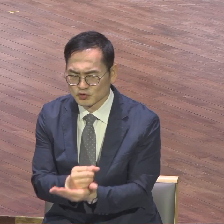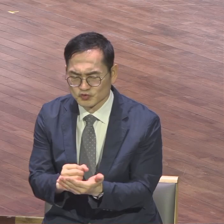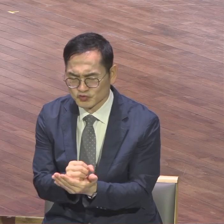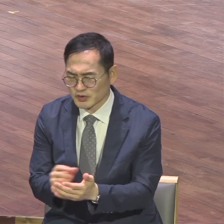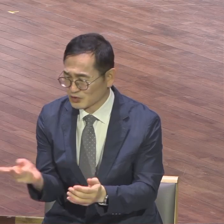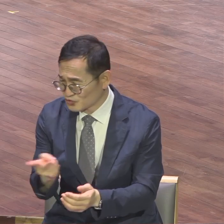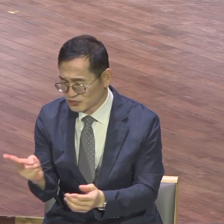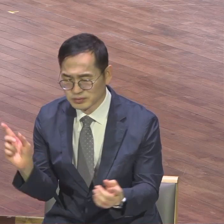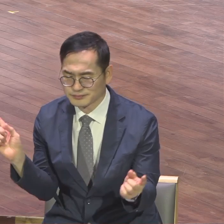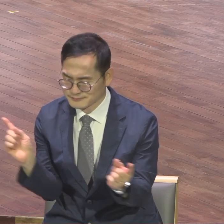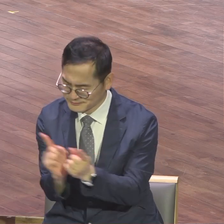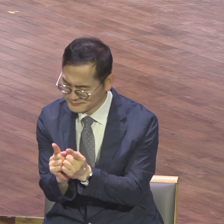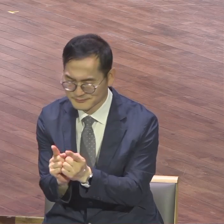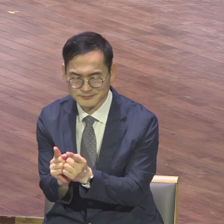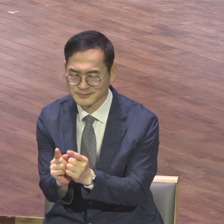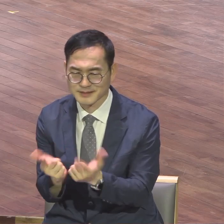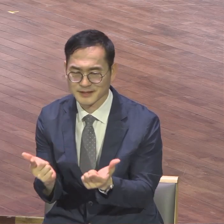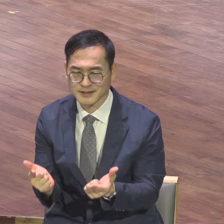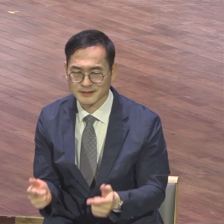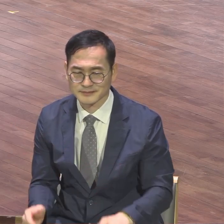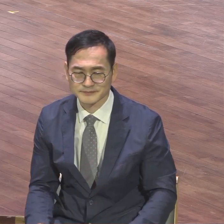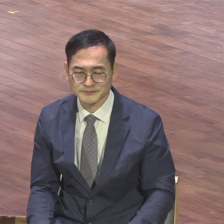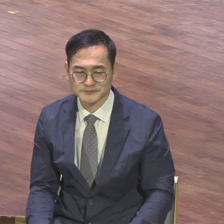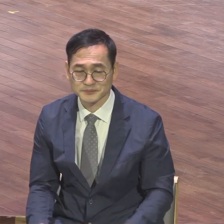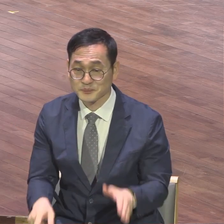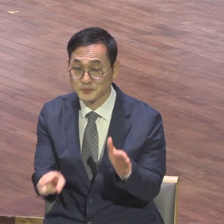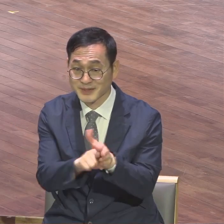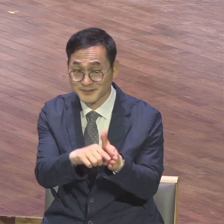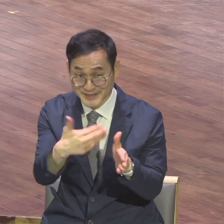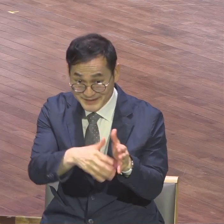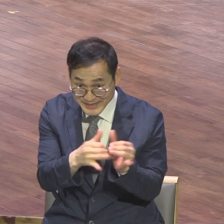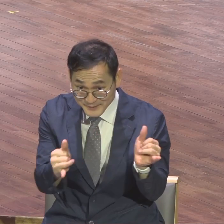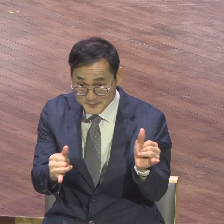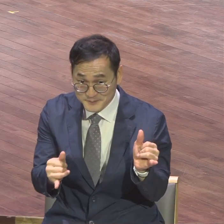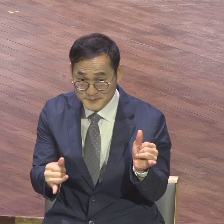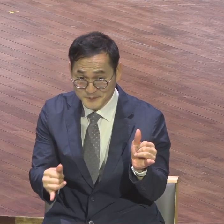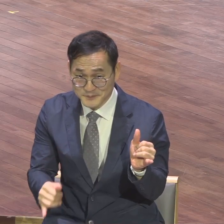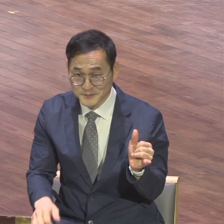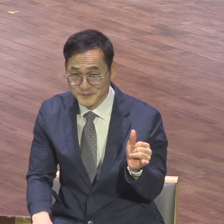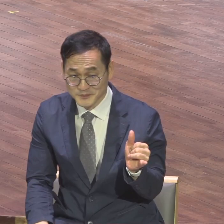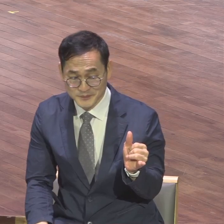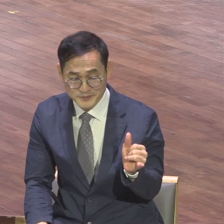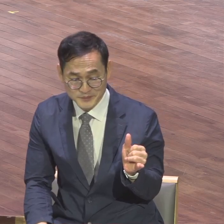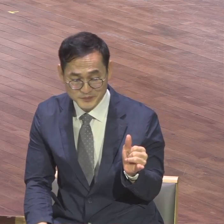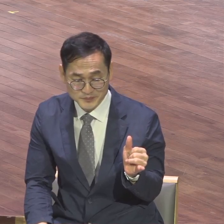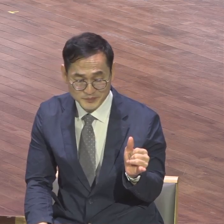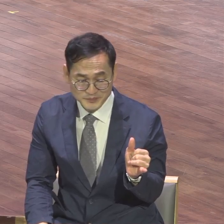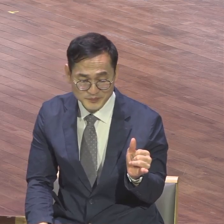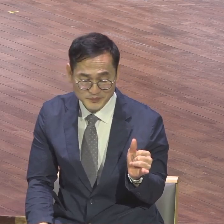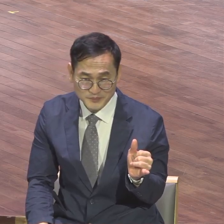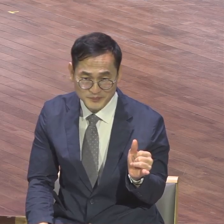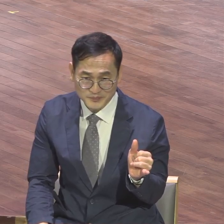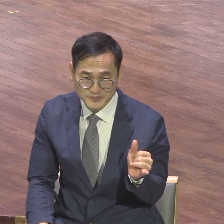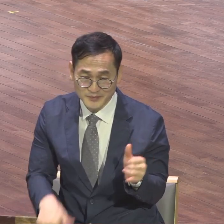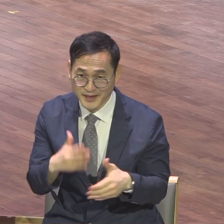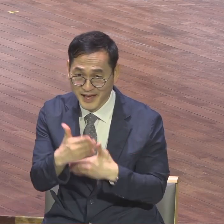필연이에요. 불신자들은 재수가 좋아서, 재수 없어요. 우리에게는 하나님의